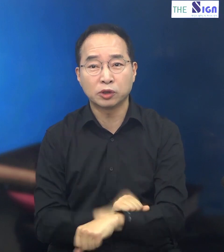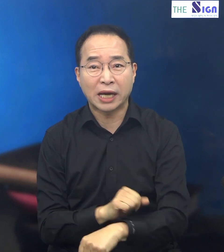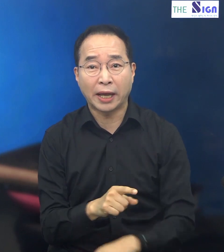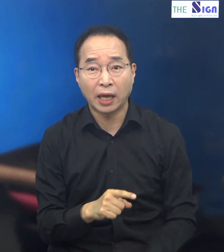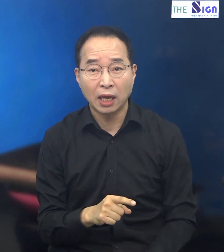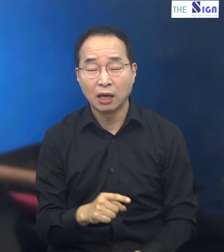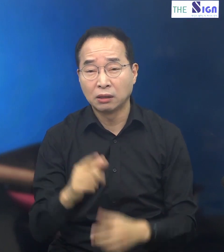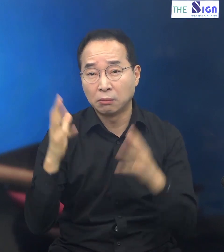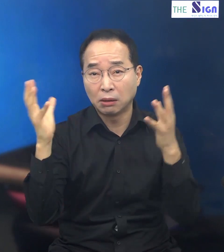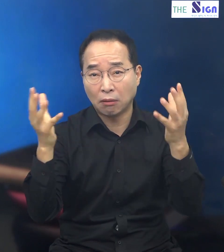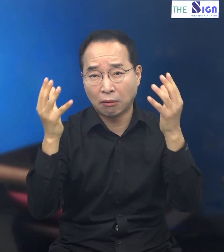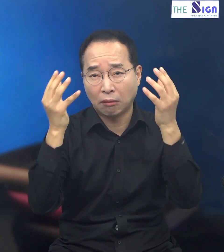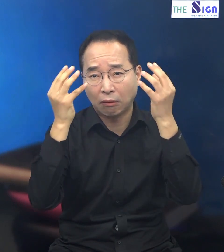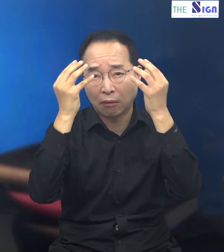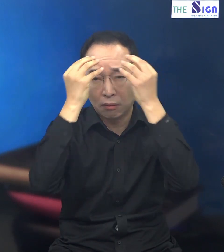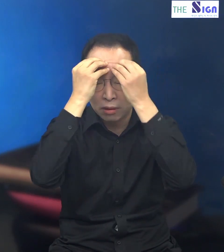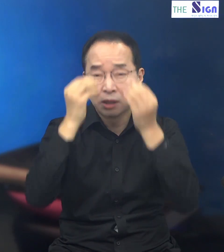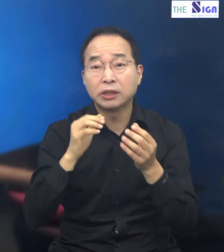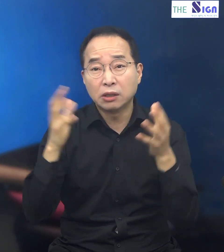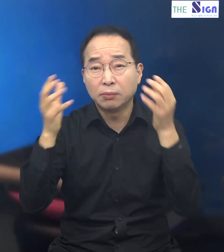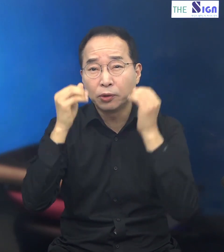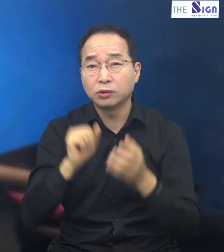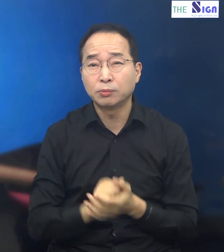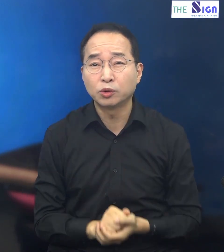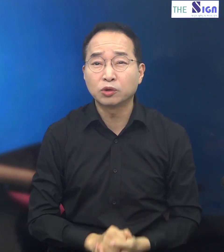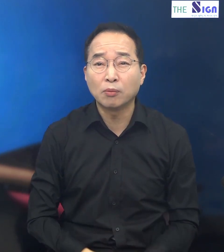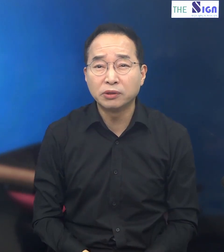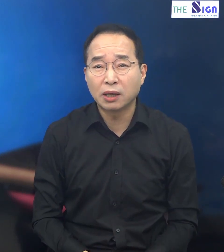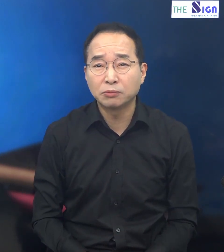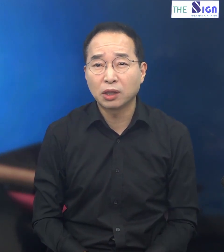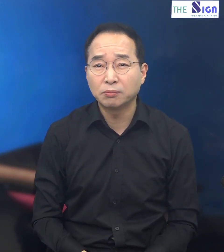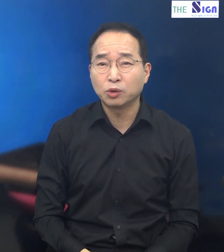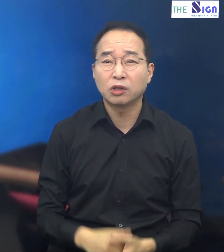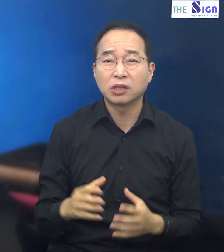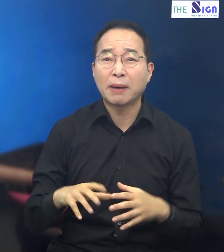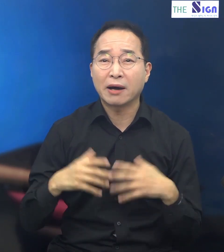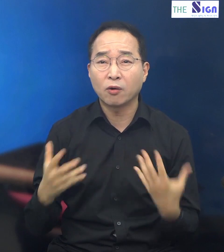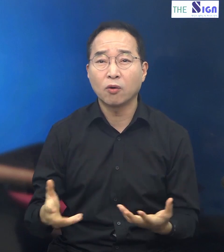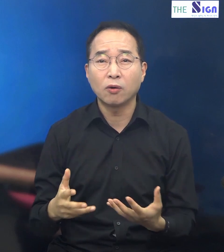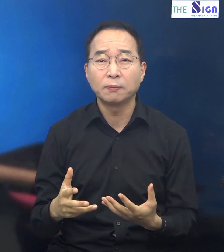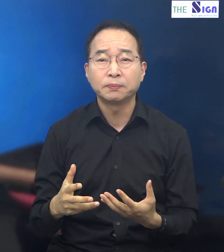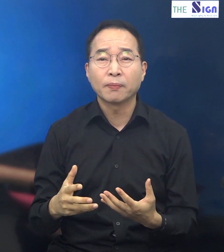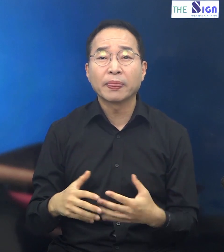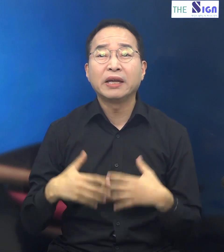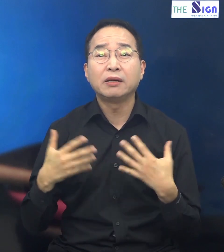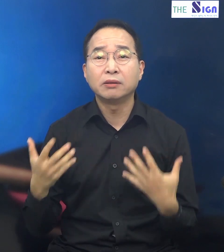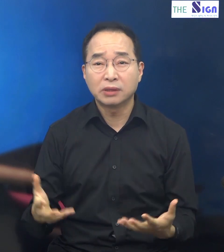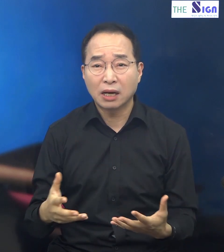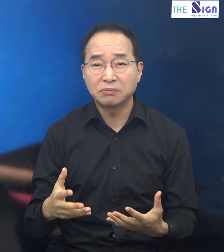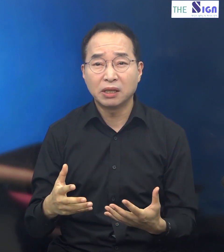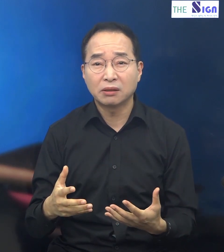잘해. 그러면 근데 이런 표현들은 보통 젊은 사람보다는 뭐 연세 많고 이런